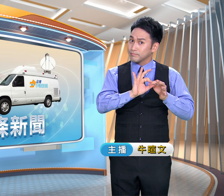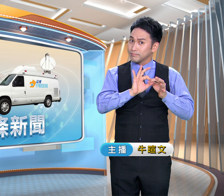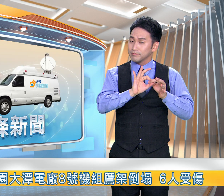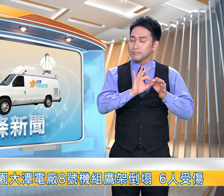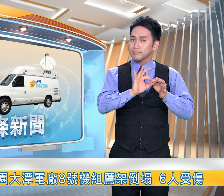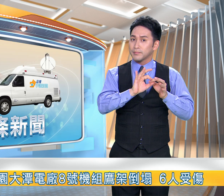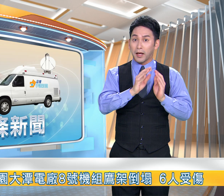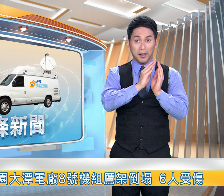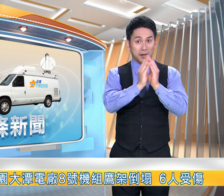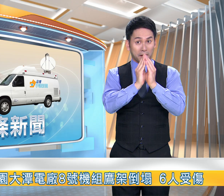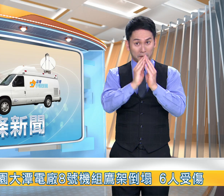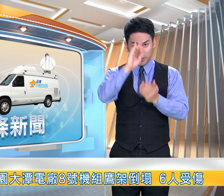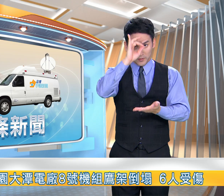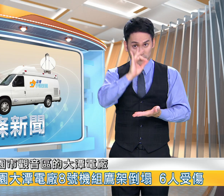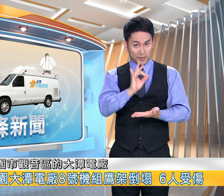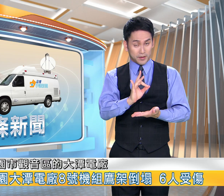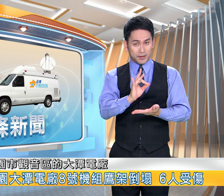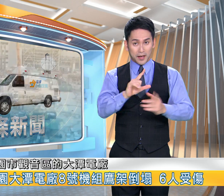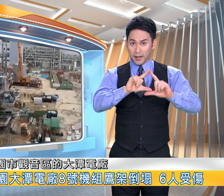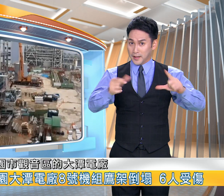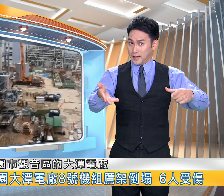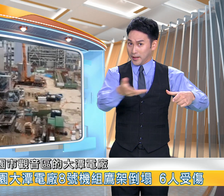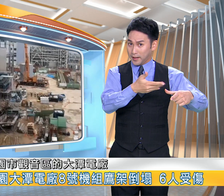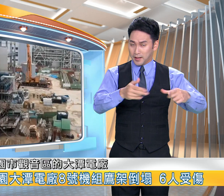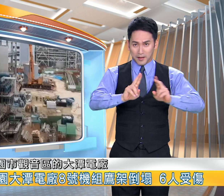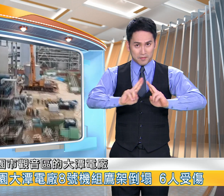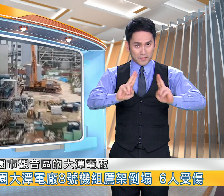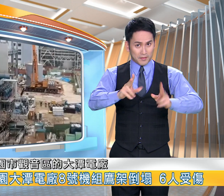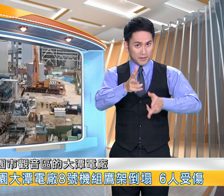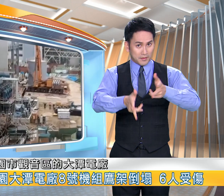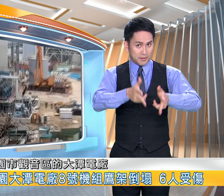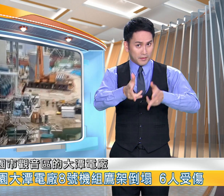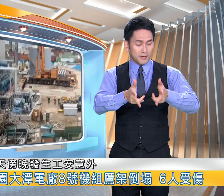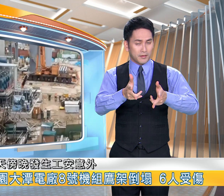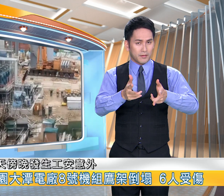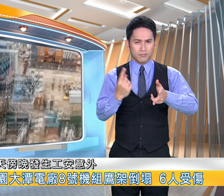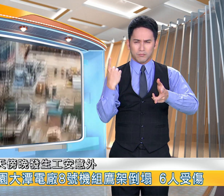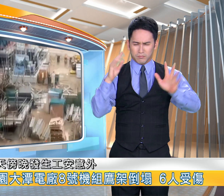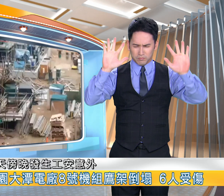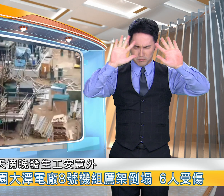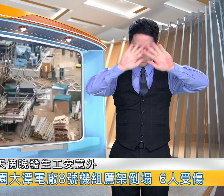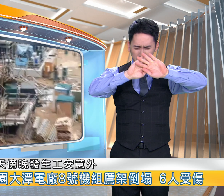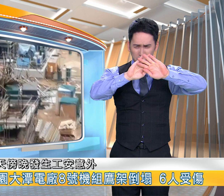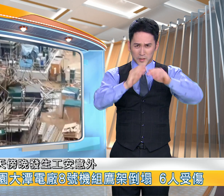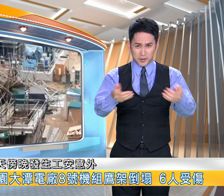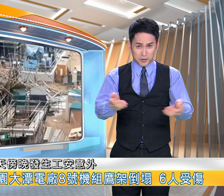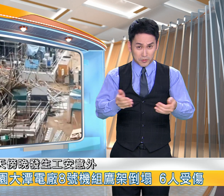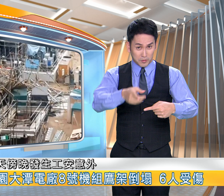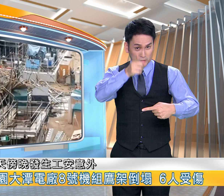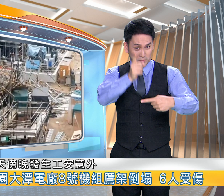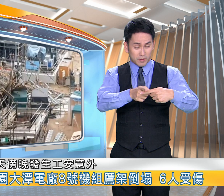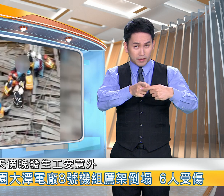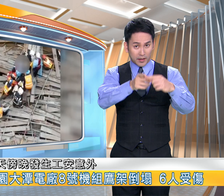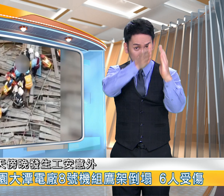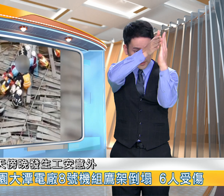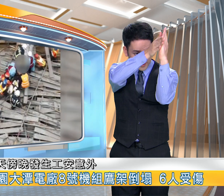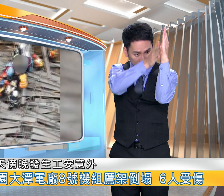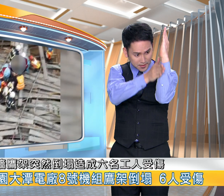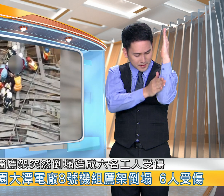心，桃园市观音区的大潭电厂，在昨天傍晚发生了公安意外，